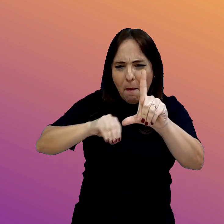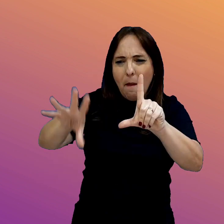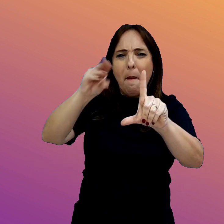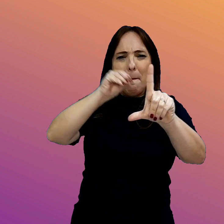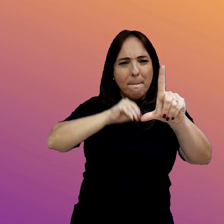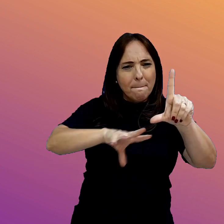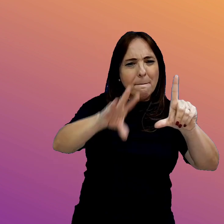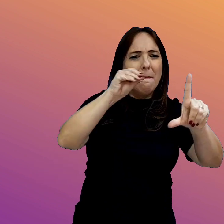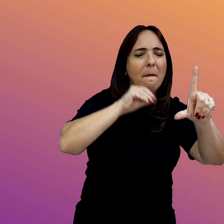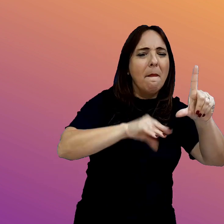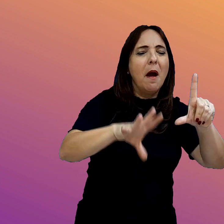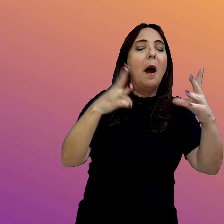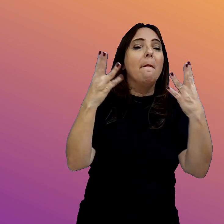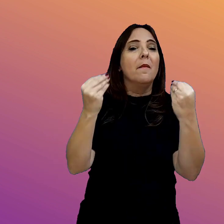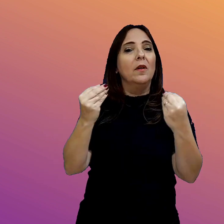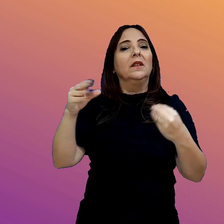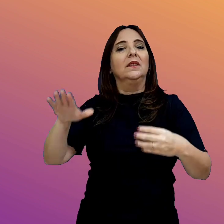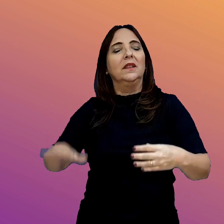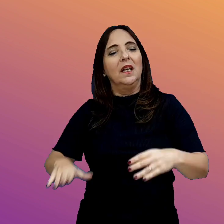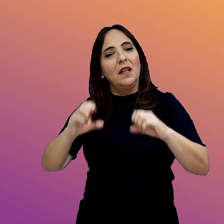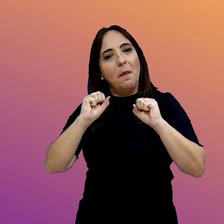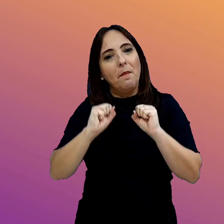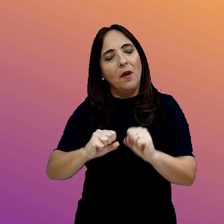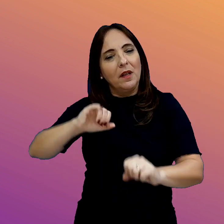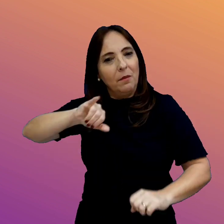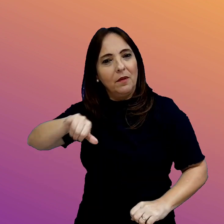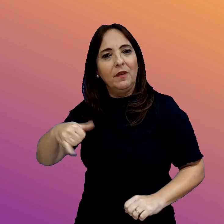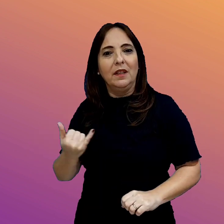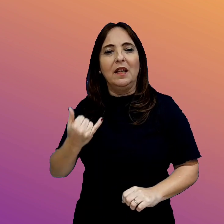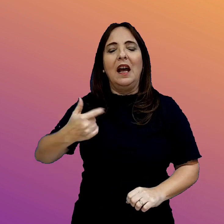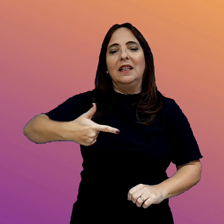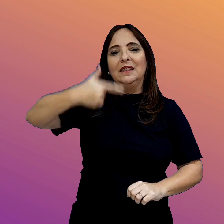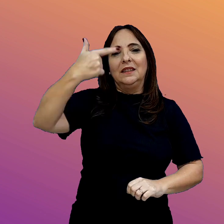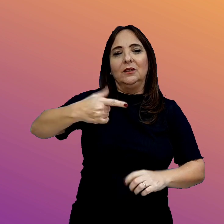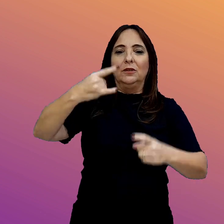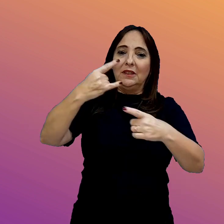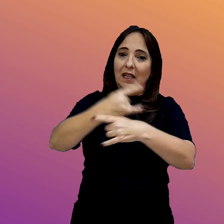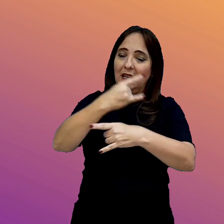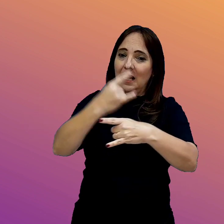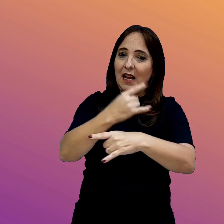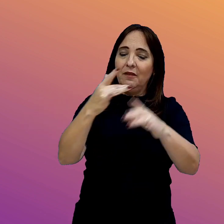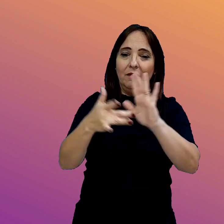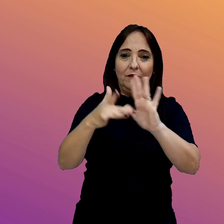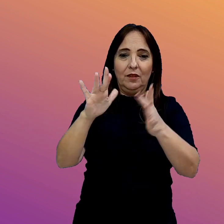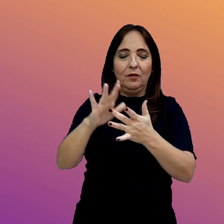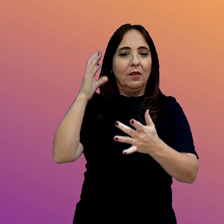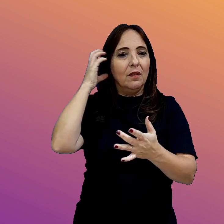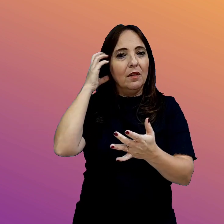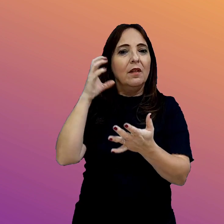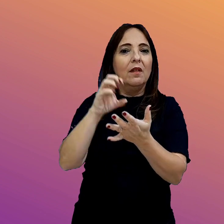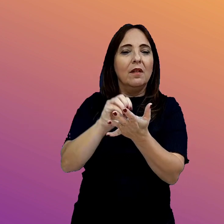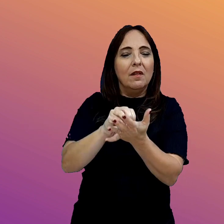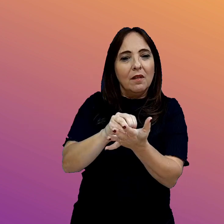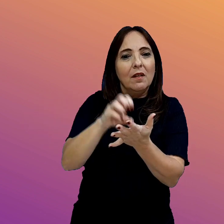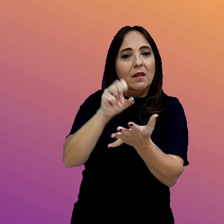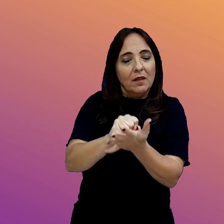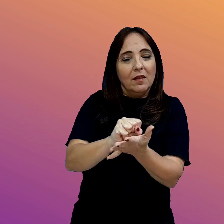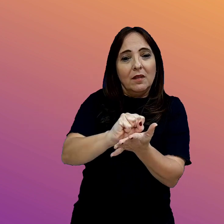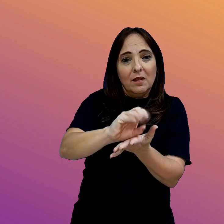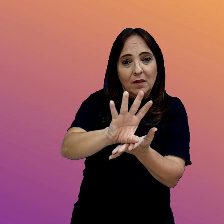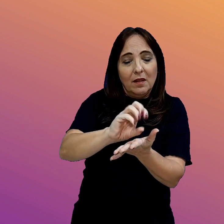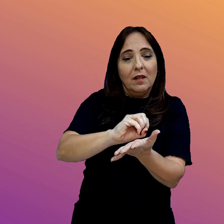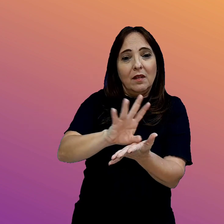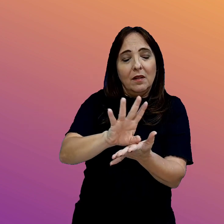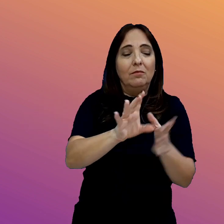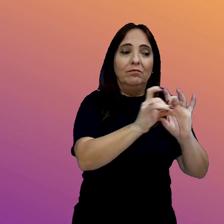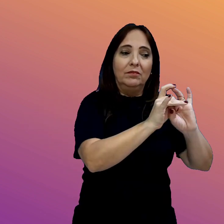a nossa segunda temporada da Live com Jesus. E esse podcast também vai ficar disponível nas nossas redes sociais e você pode compartilhar